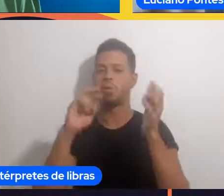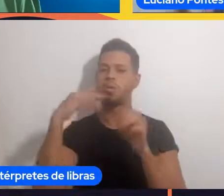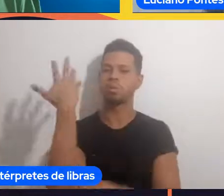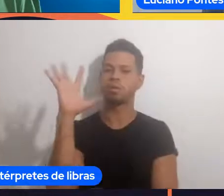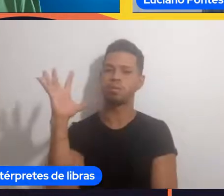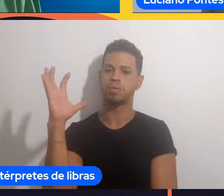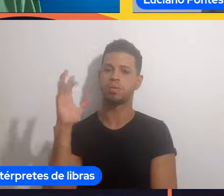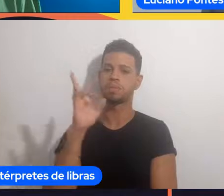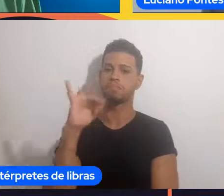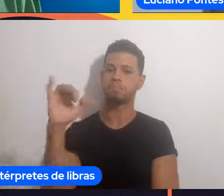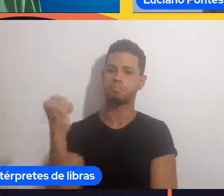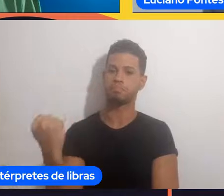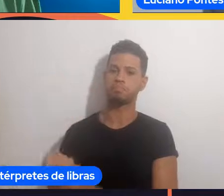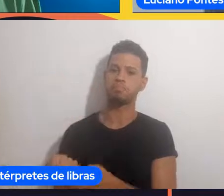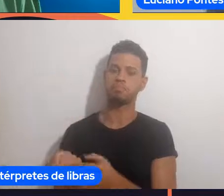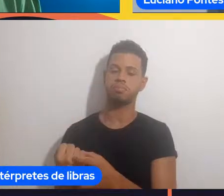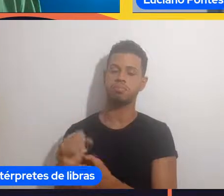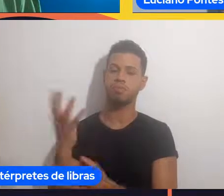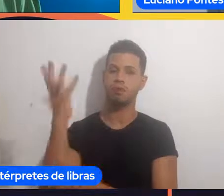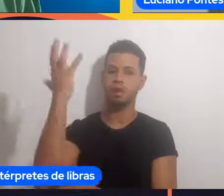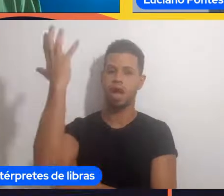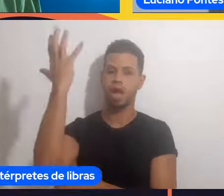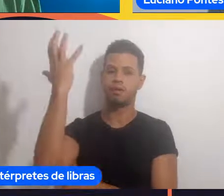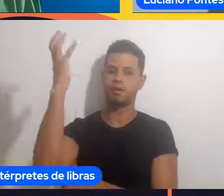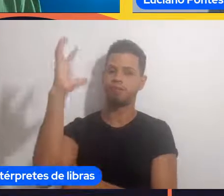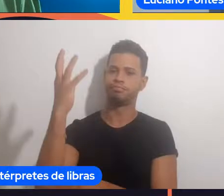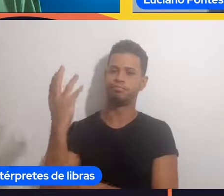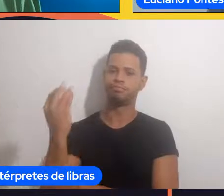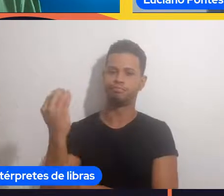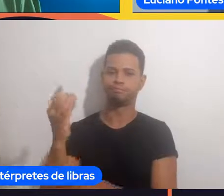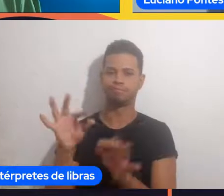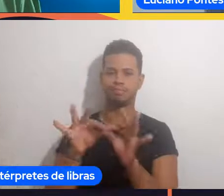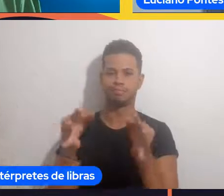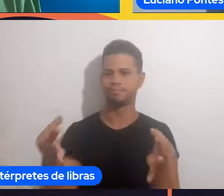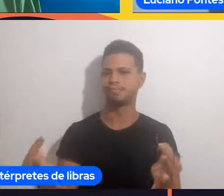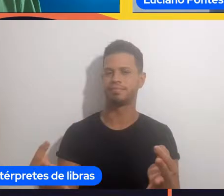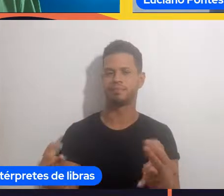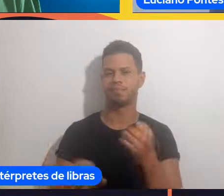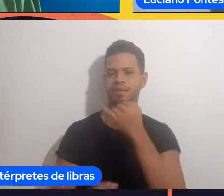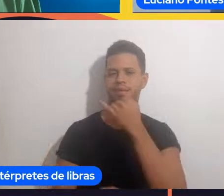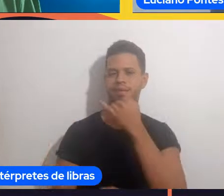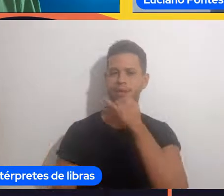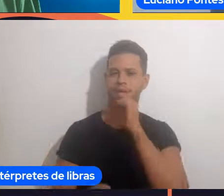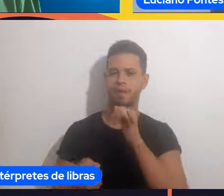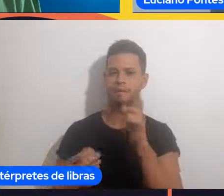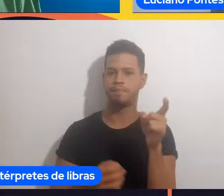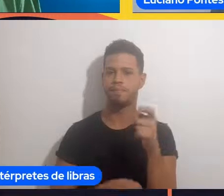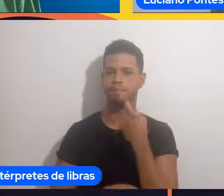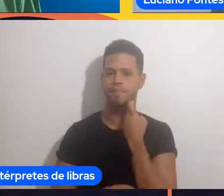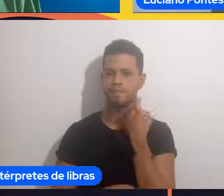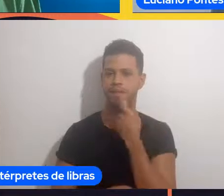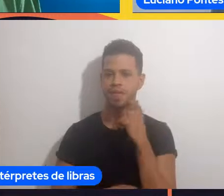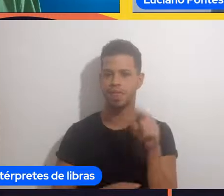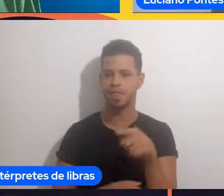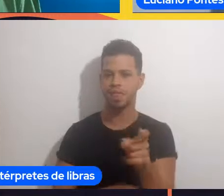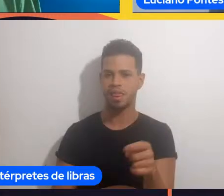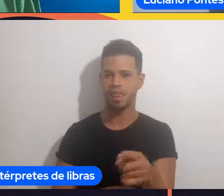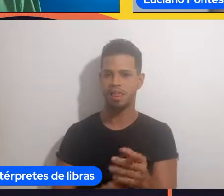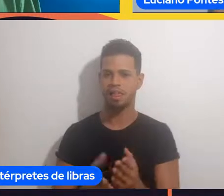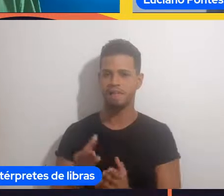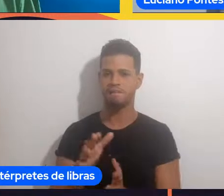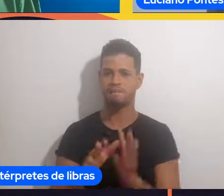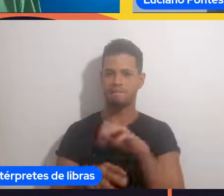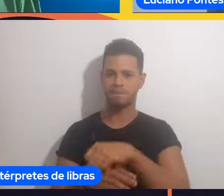grande árvore, ou uma pequena coisa, ou um pequeno gerinho que está se mexendo na água e você pega. Então, acho que existe aí